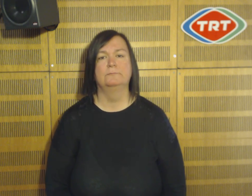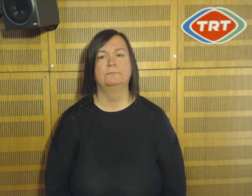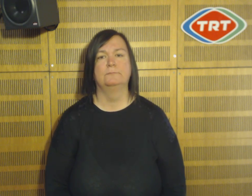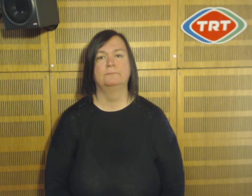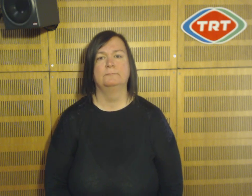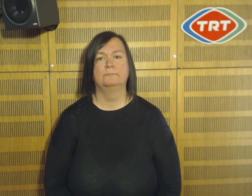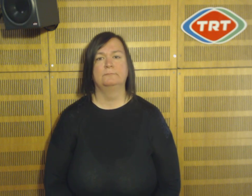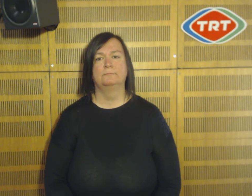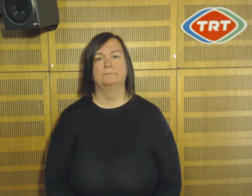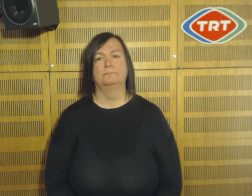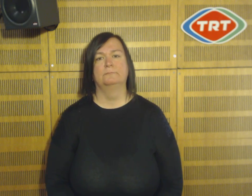dilerim